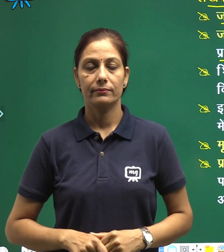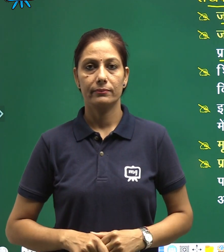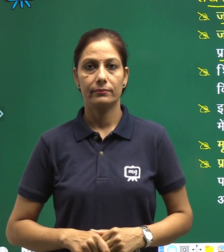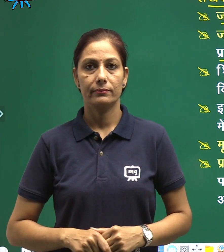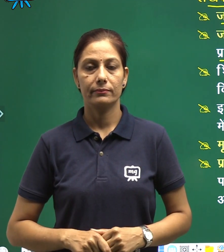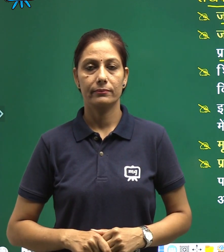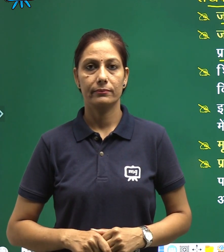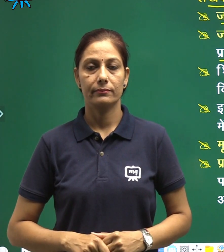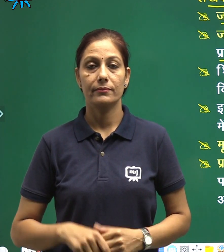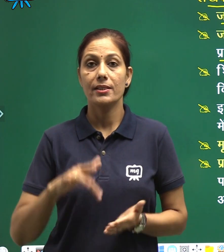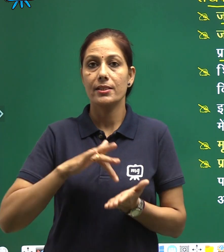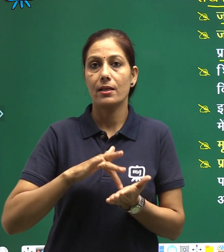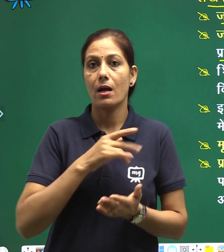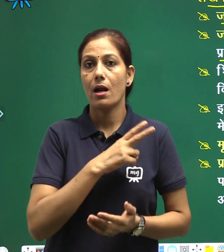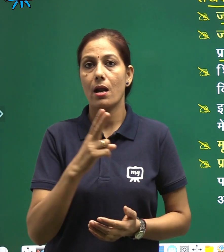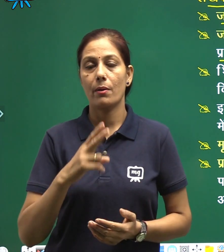इलाहाबाद विश्वविद्यालय से हुई।